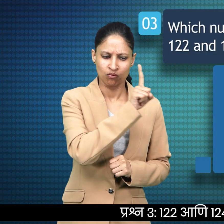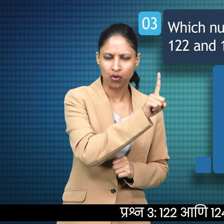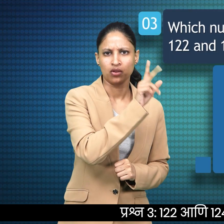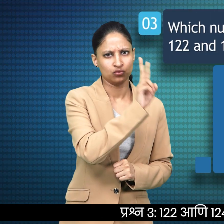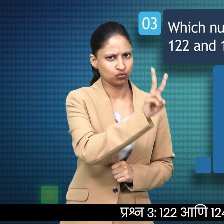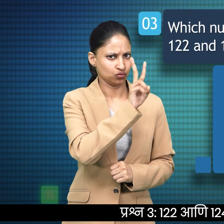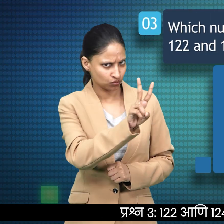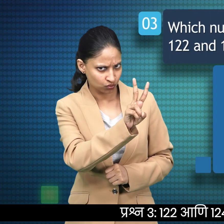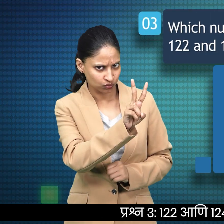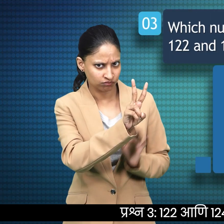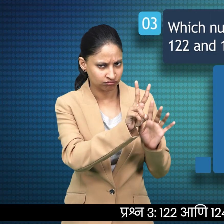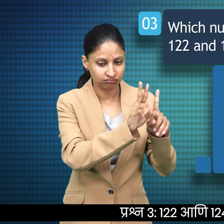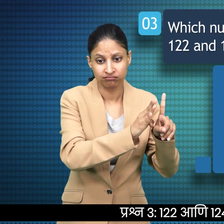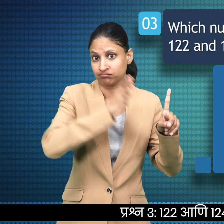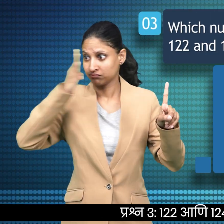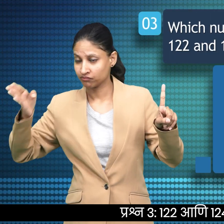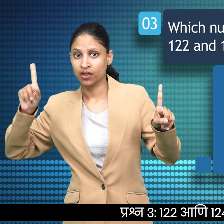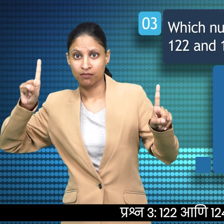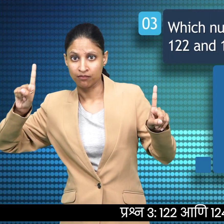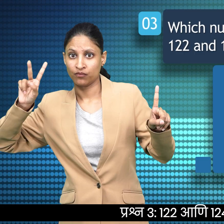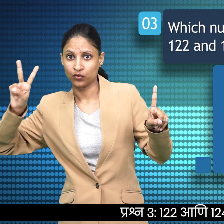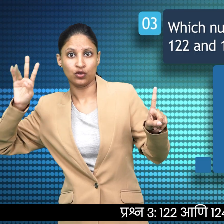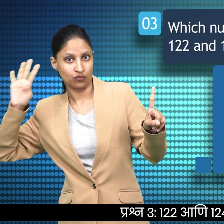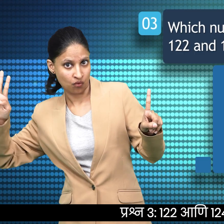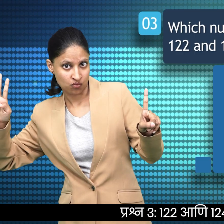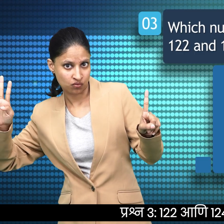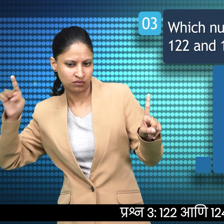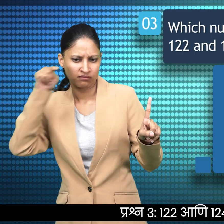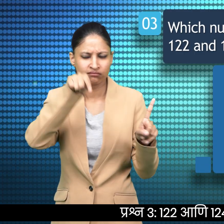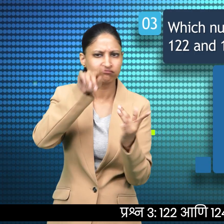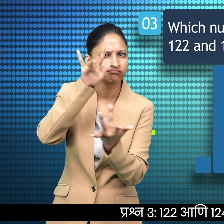122 आणि 124 मधील कोणती संख्या आहे?